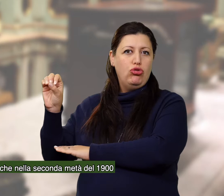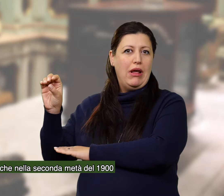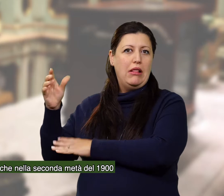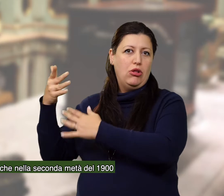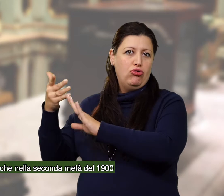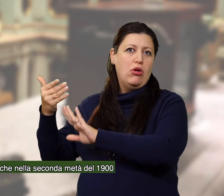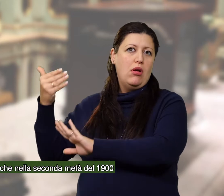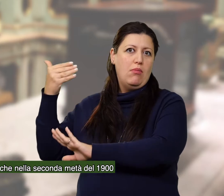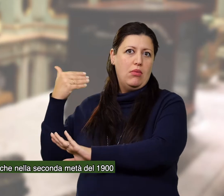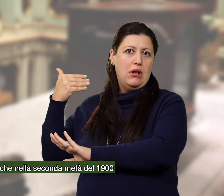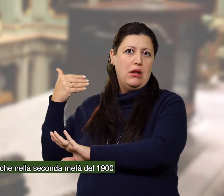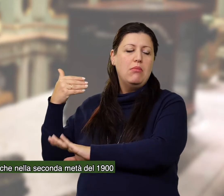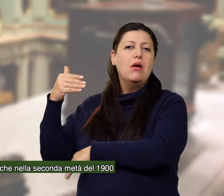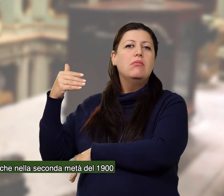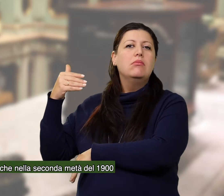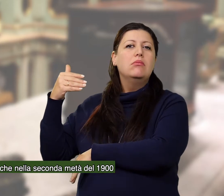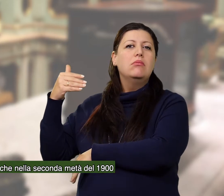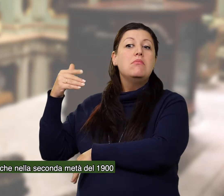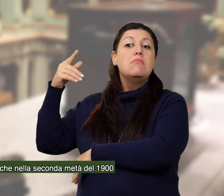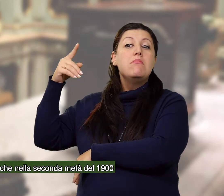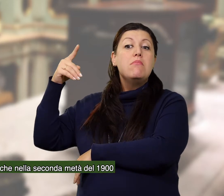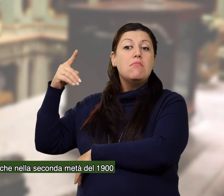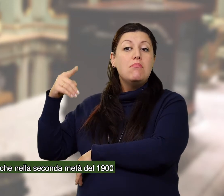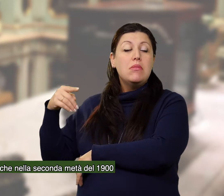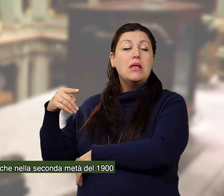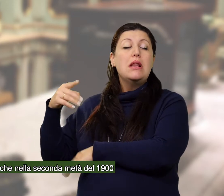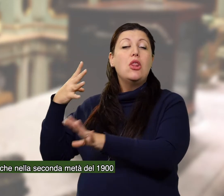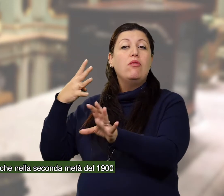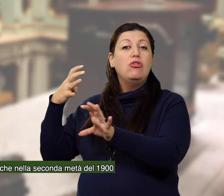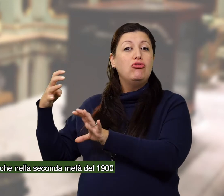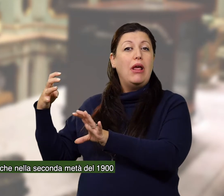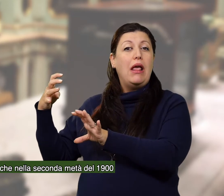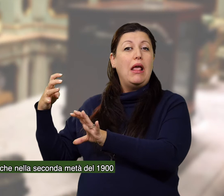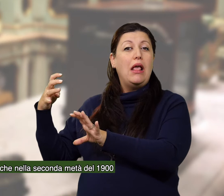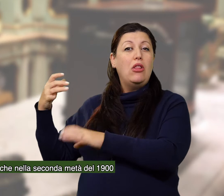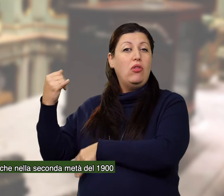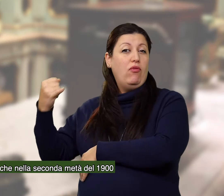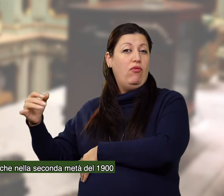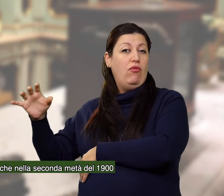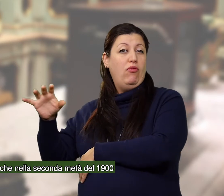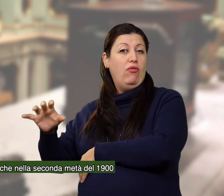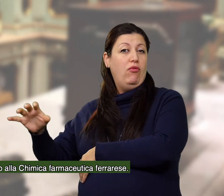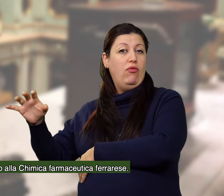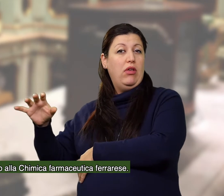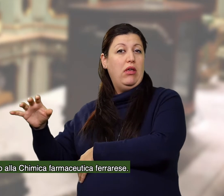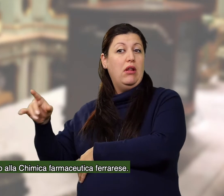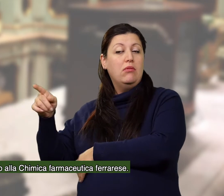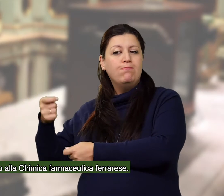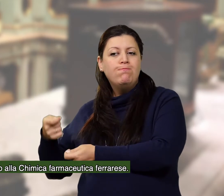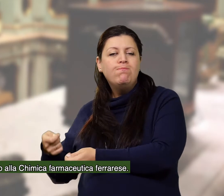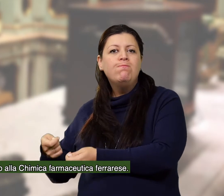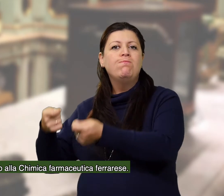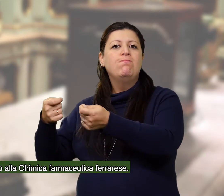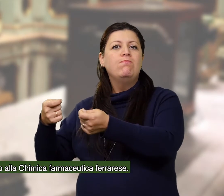insigne docente che nella seconda metà del 1900 diede grande impulso